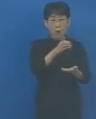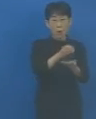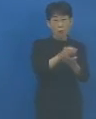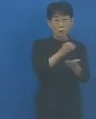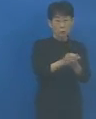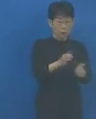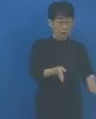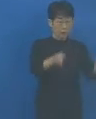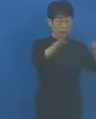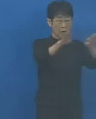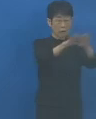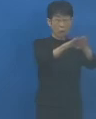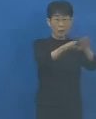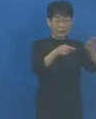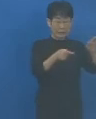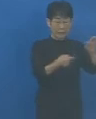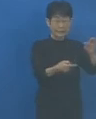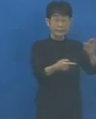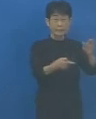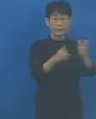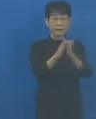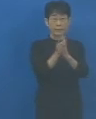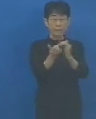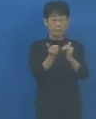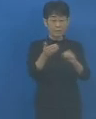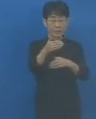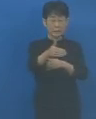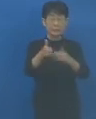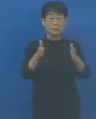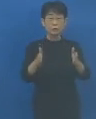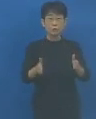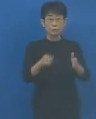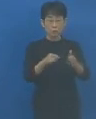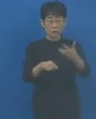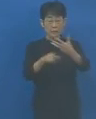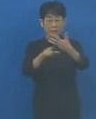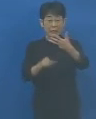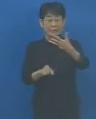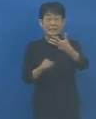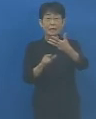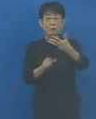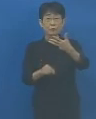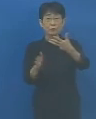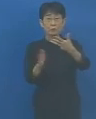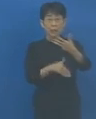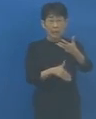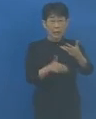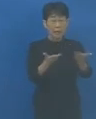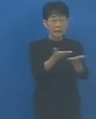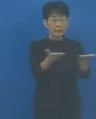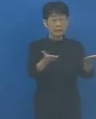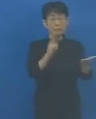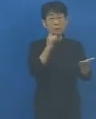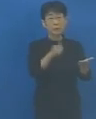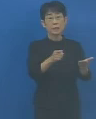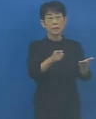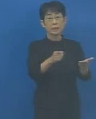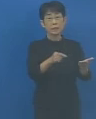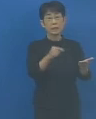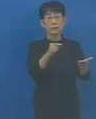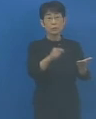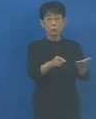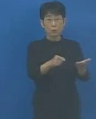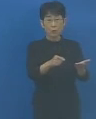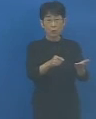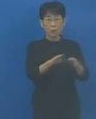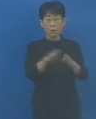月4日から展示をさせていただくことにして、その、オープニングセレモニーをですね、長島愛生園、岡山県